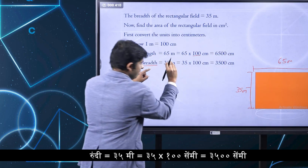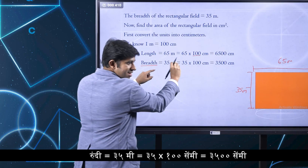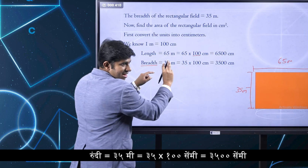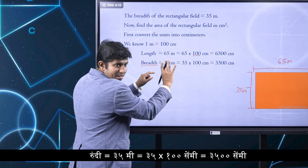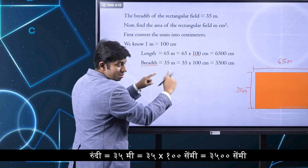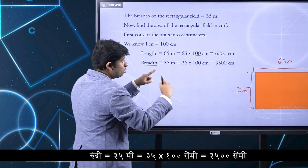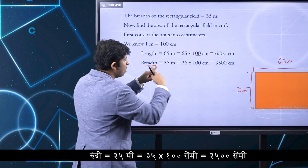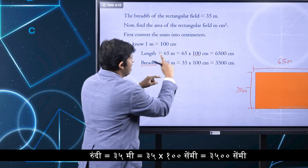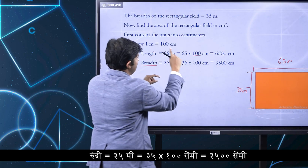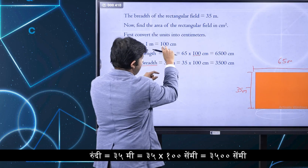सेंटीमीटर.